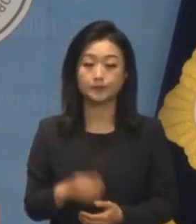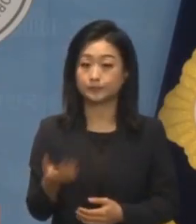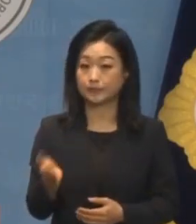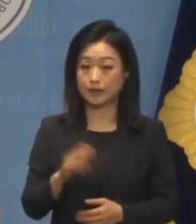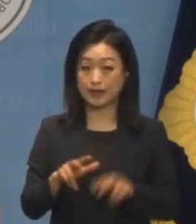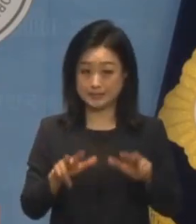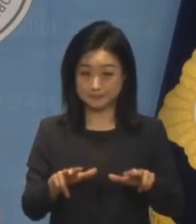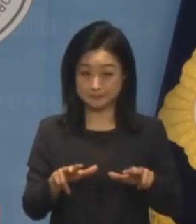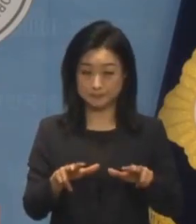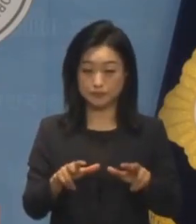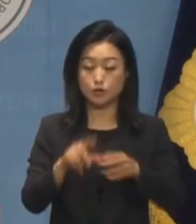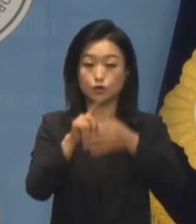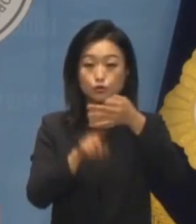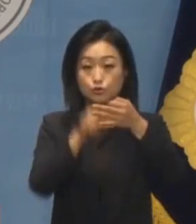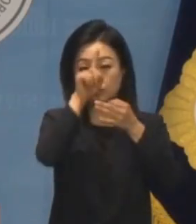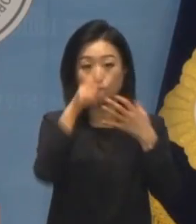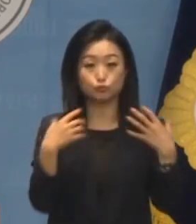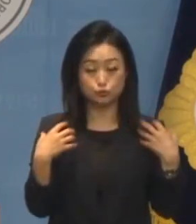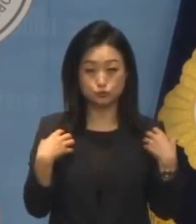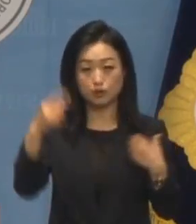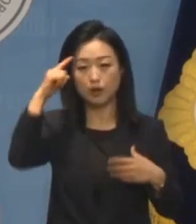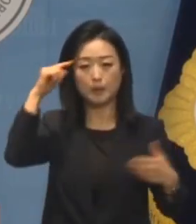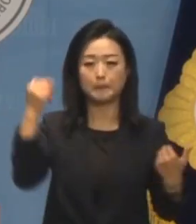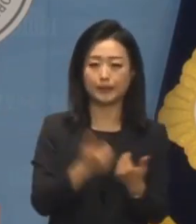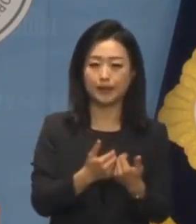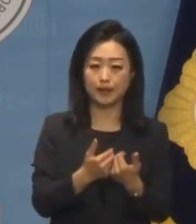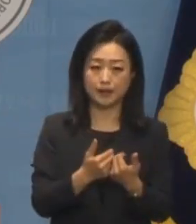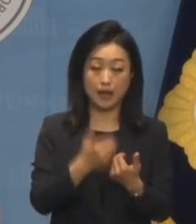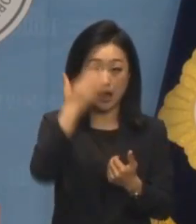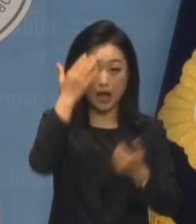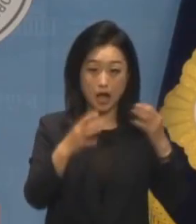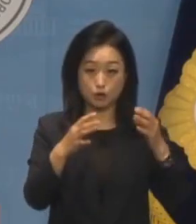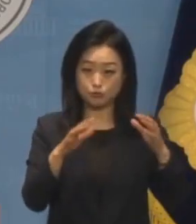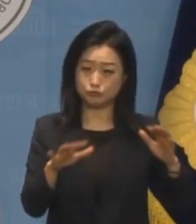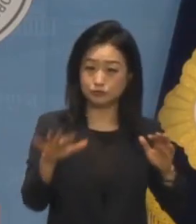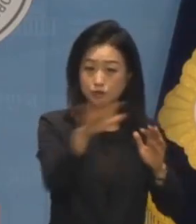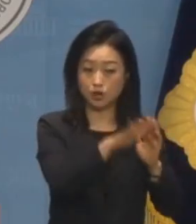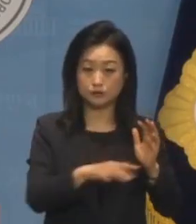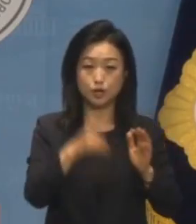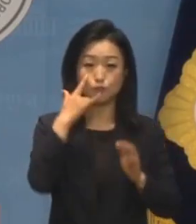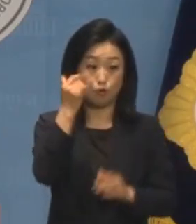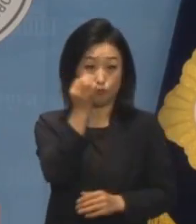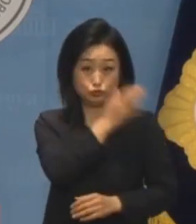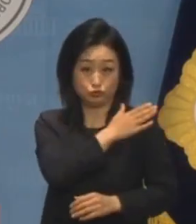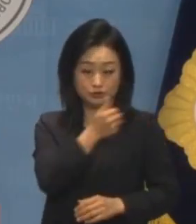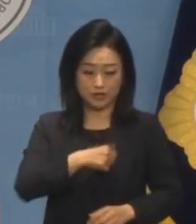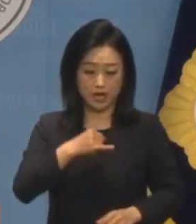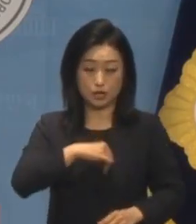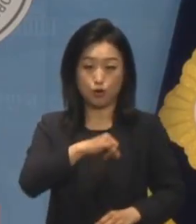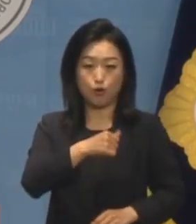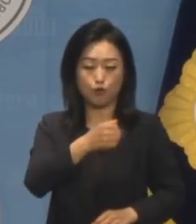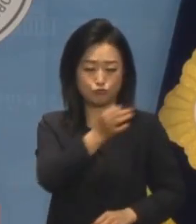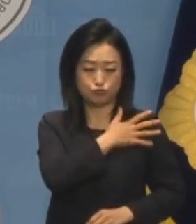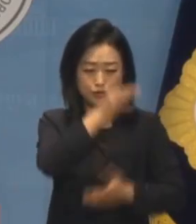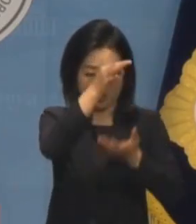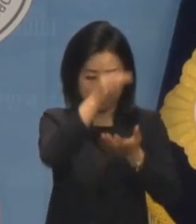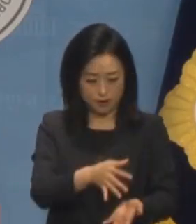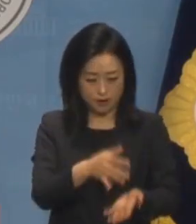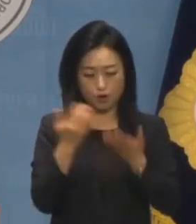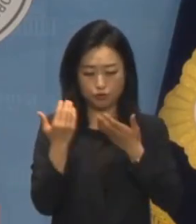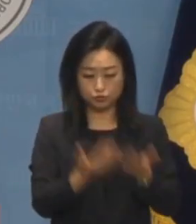지금 윤석열 정부는 우리나라를 전근대적이고 후진적인 세습 왕조